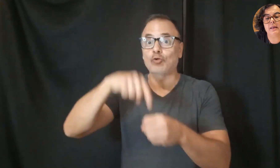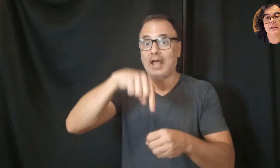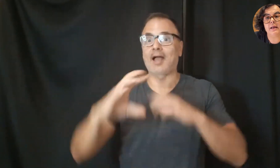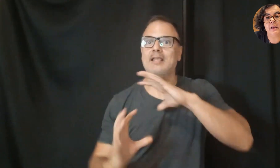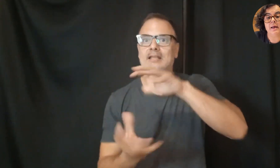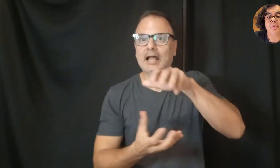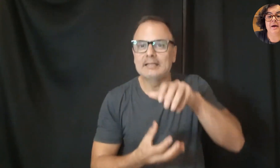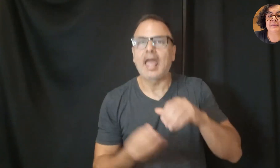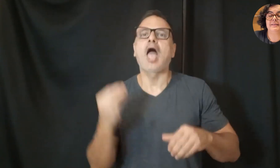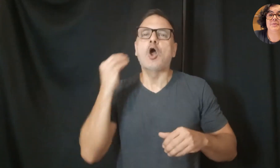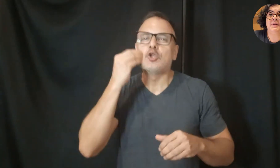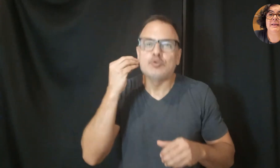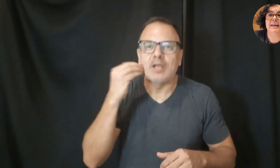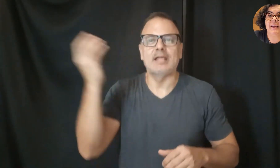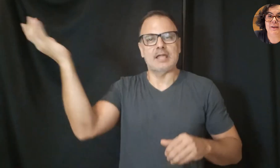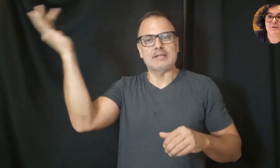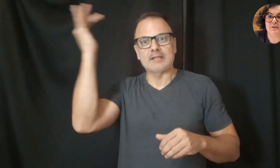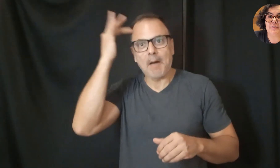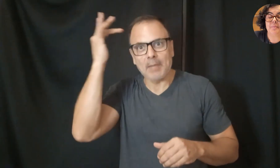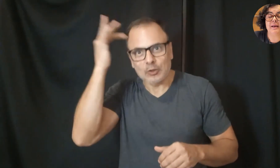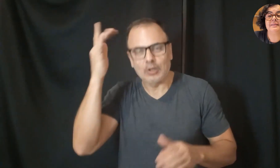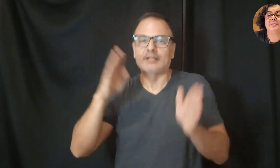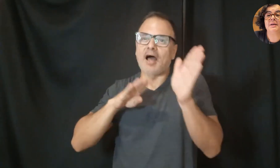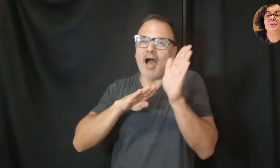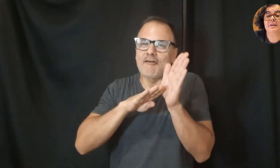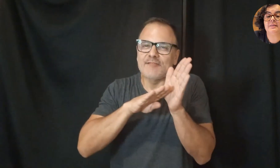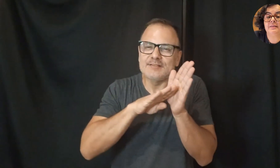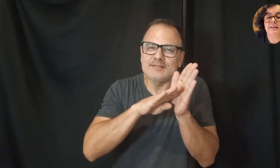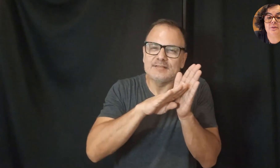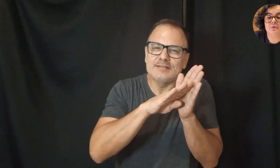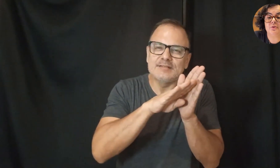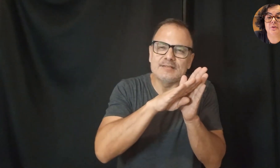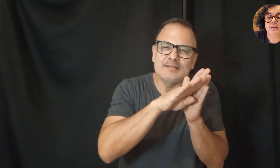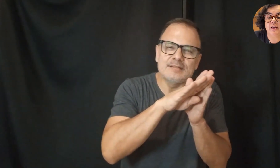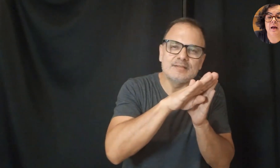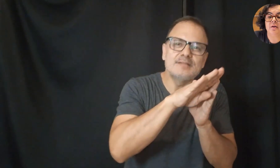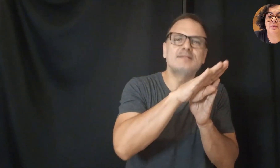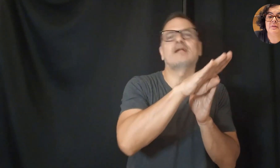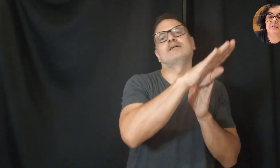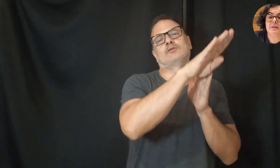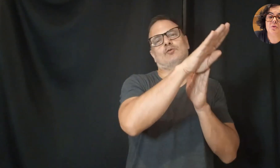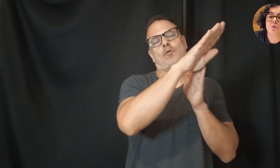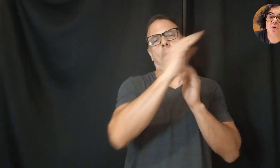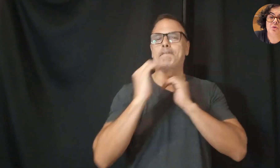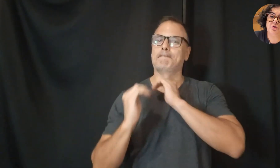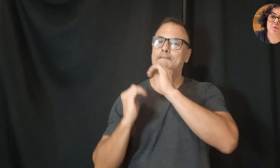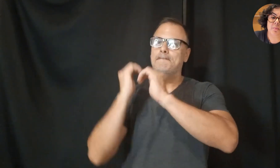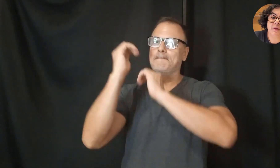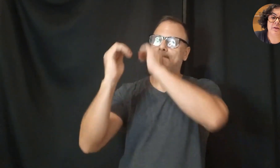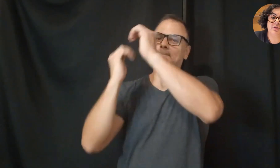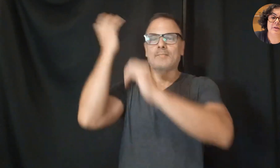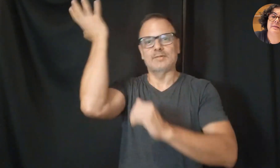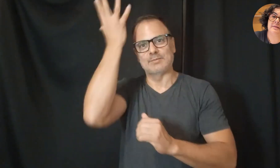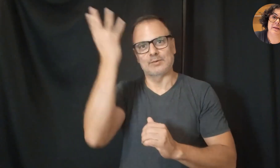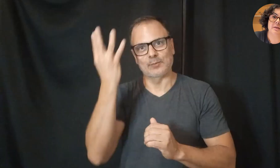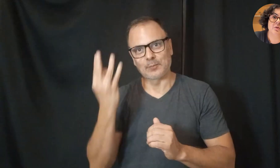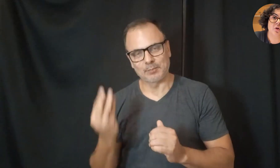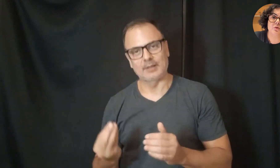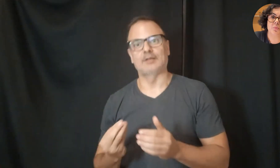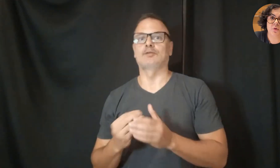terrena mais experientes, mais amadurecidos, avançando continuamente na senda do nosso